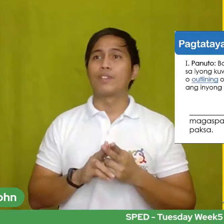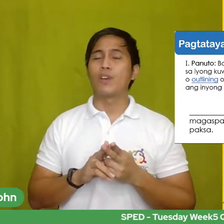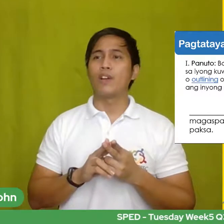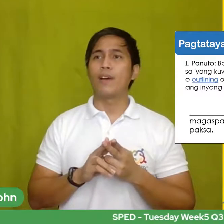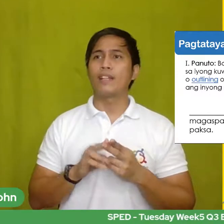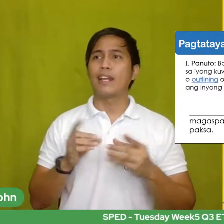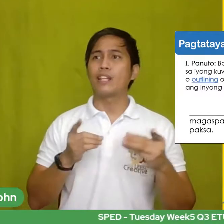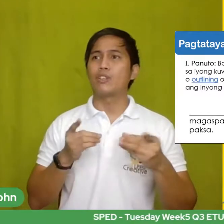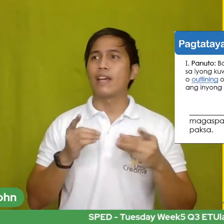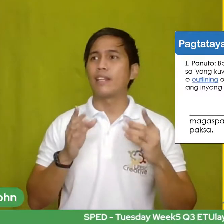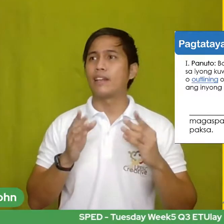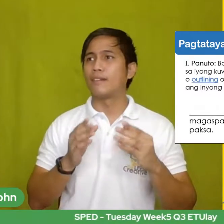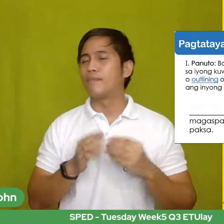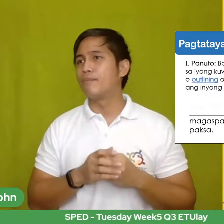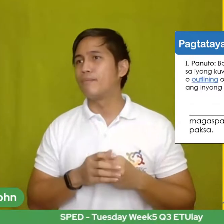So ano ang direction natin?